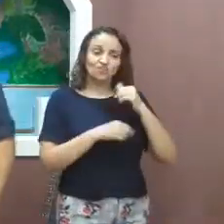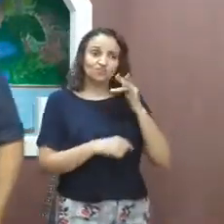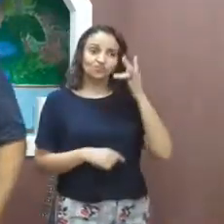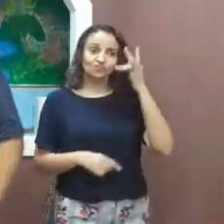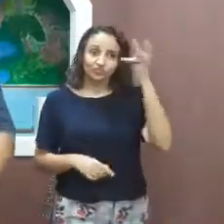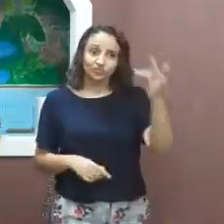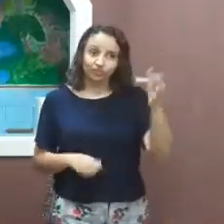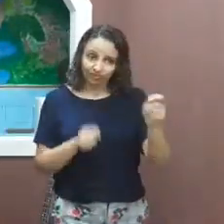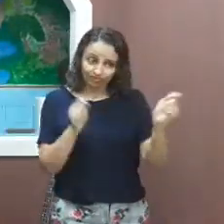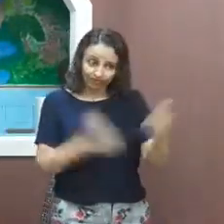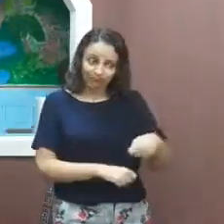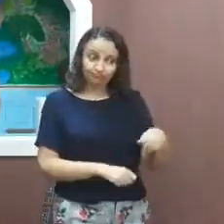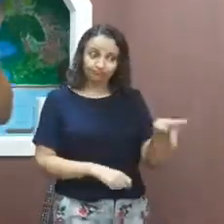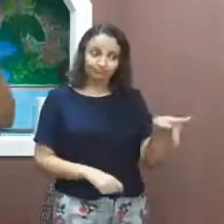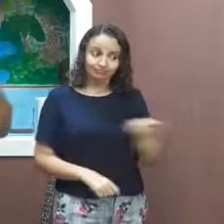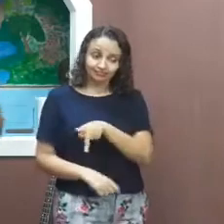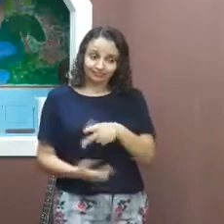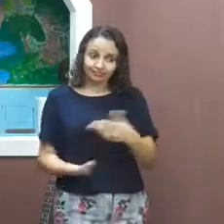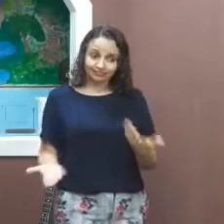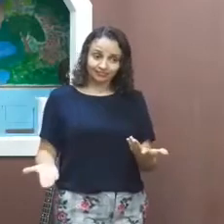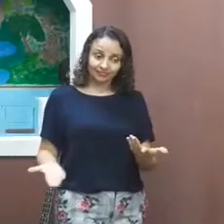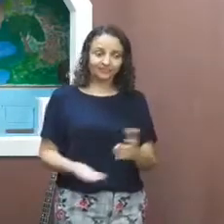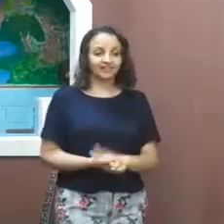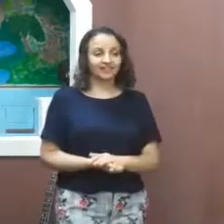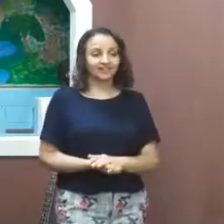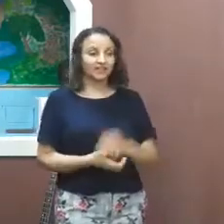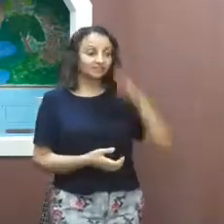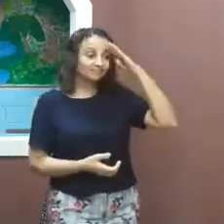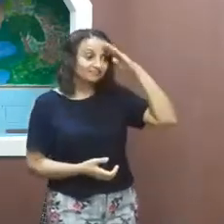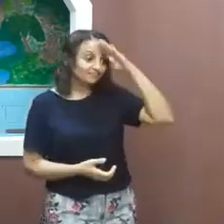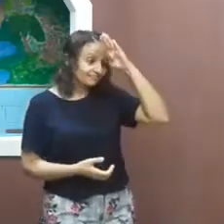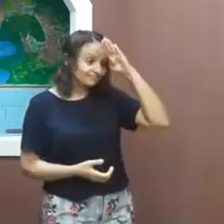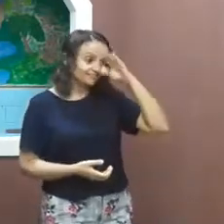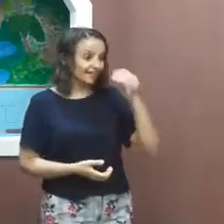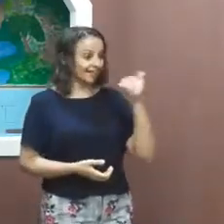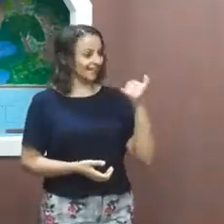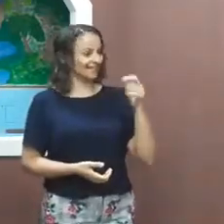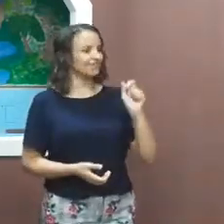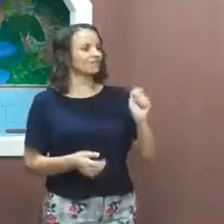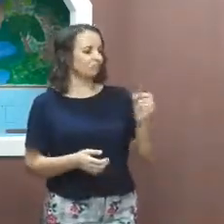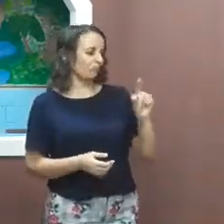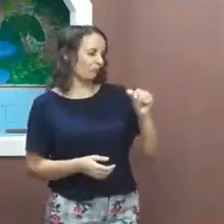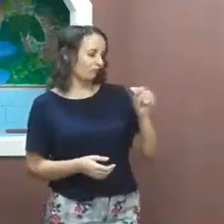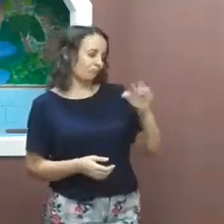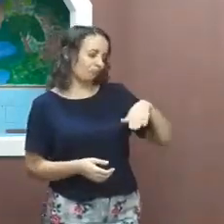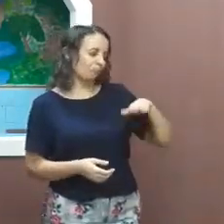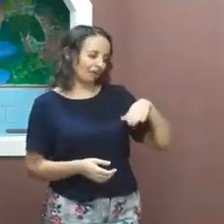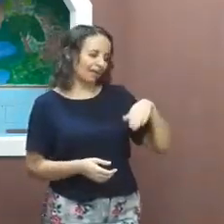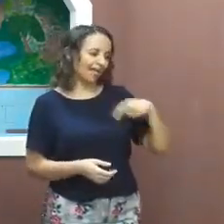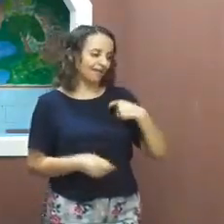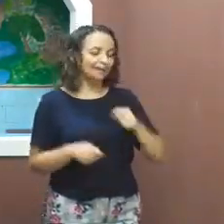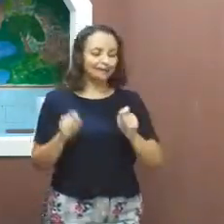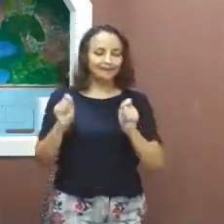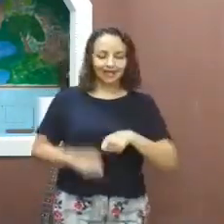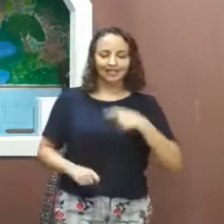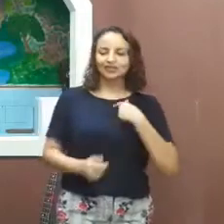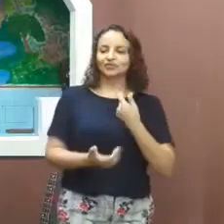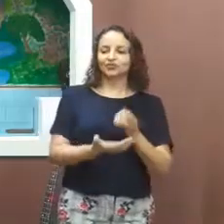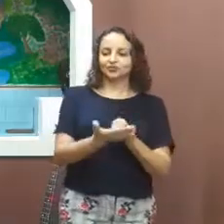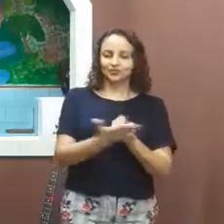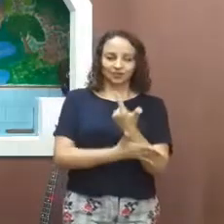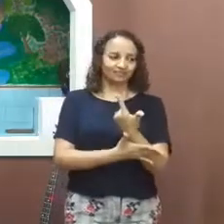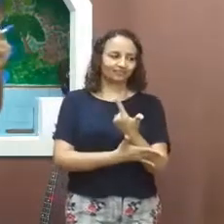pode, eu posso, e ele, já que ele pegou uma baratinha, pegou uma de 5 mil, eu posso ter a